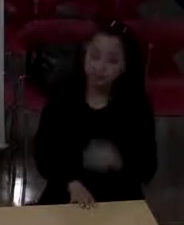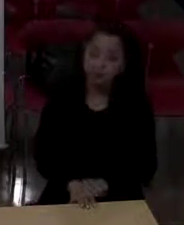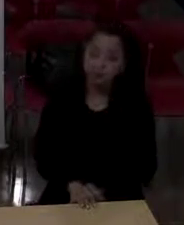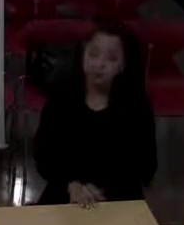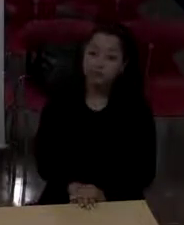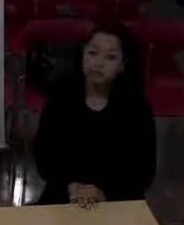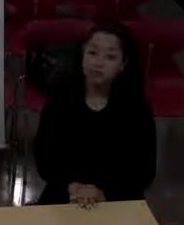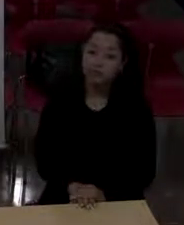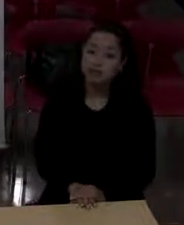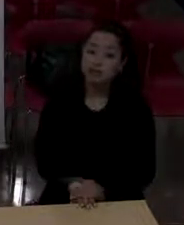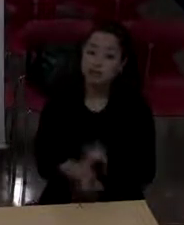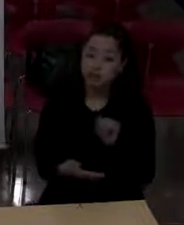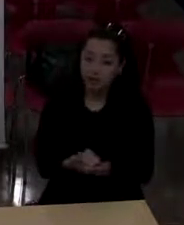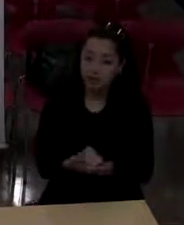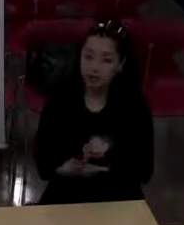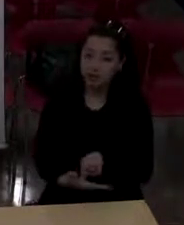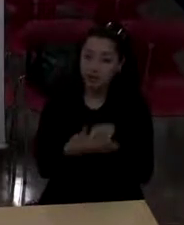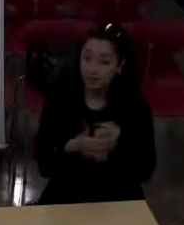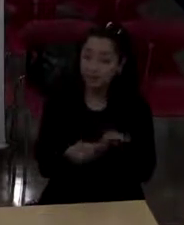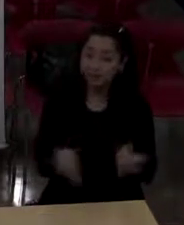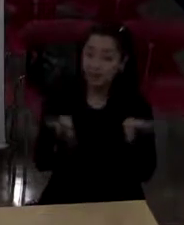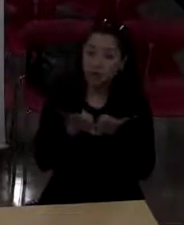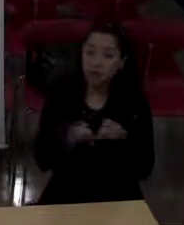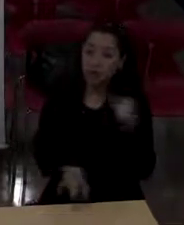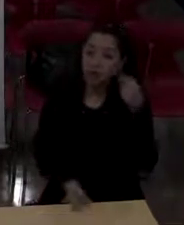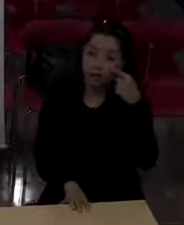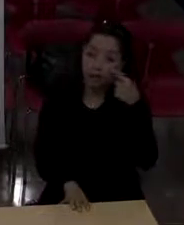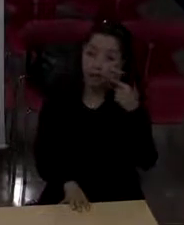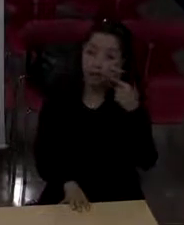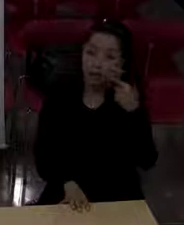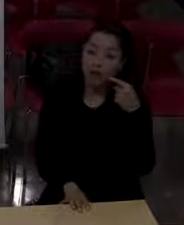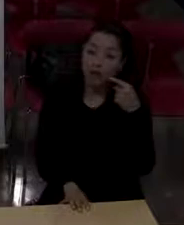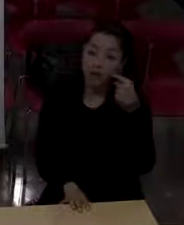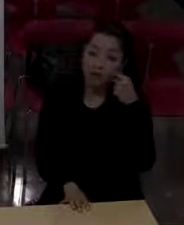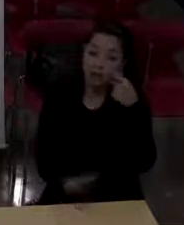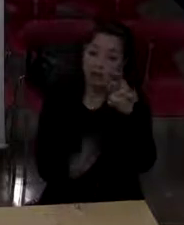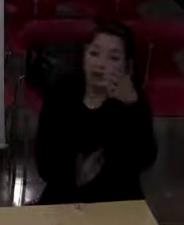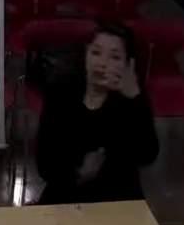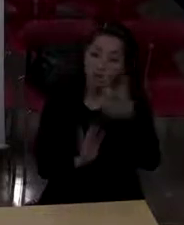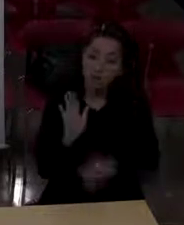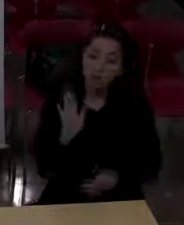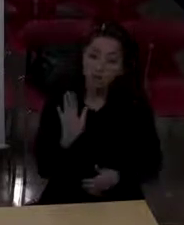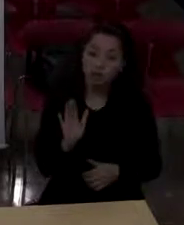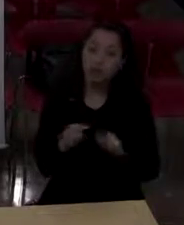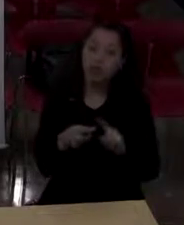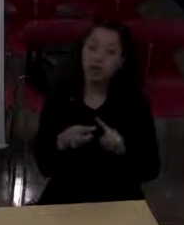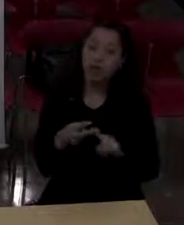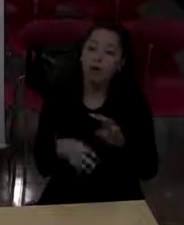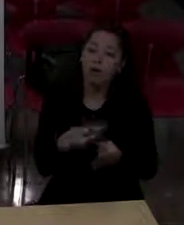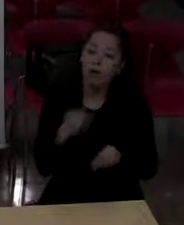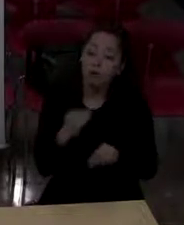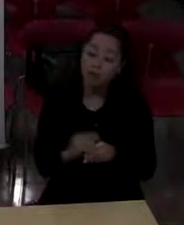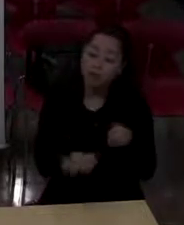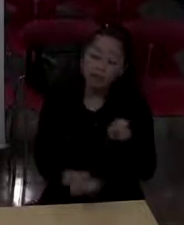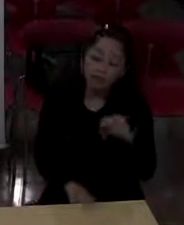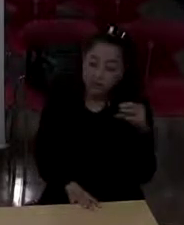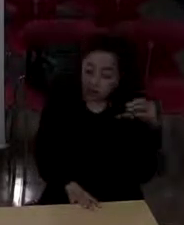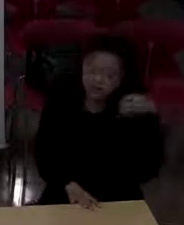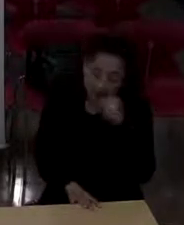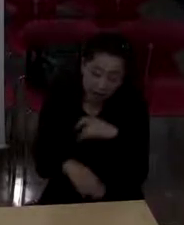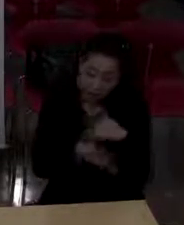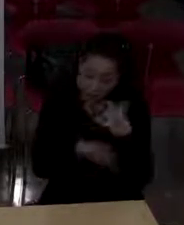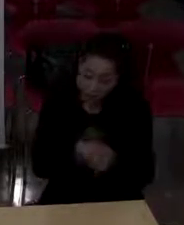está sumado también a esos diagnósticos o a esa detección de pérdidas auditivas de manera tardía, a fallas de pronto en lo que